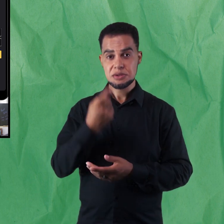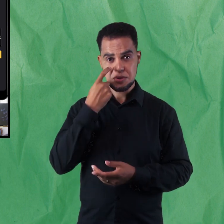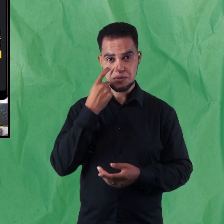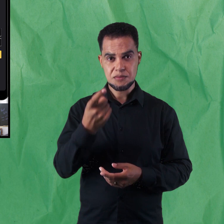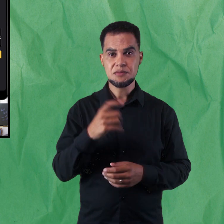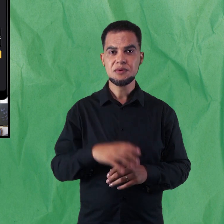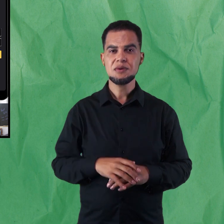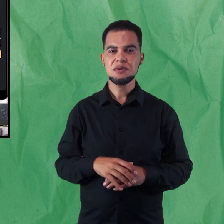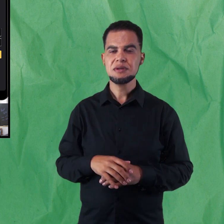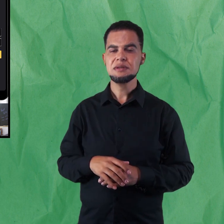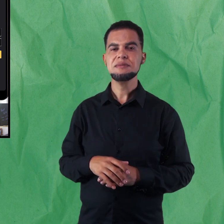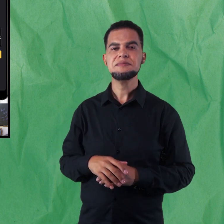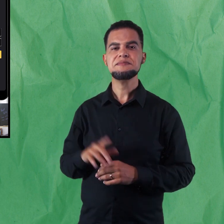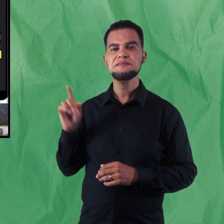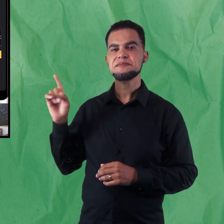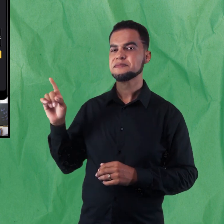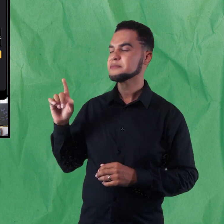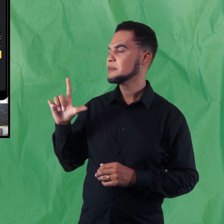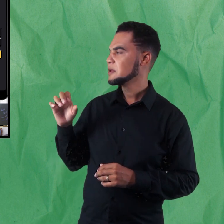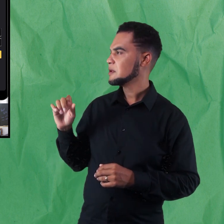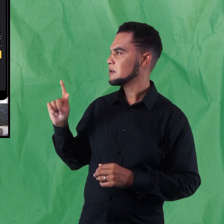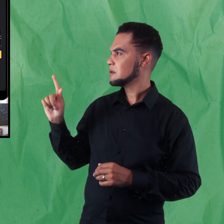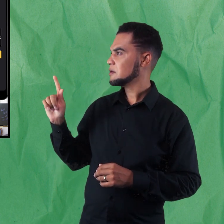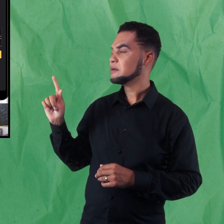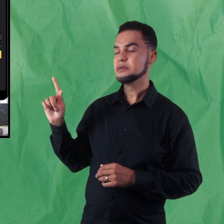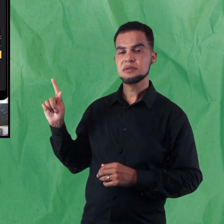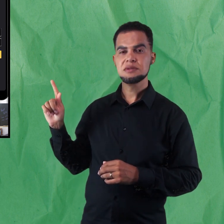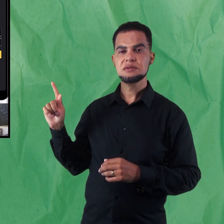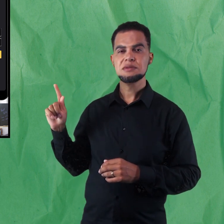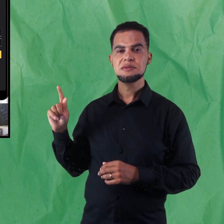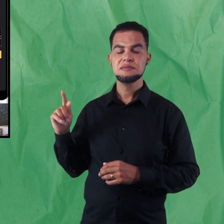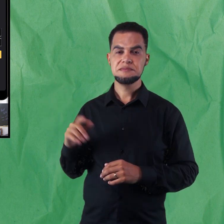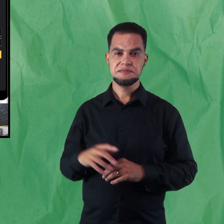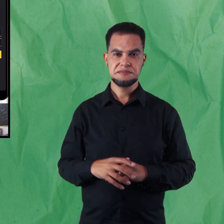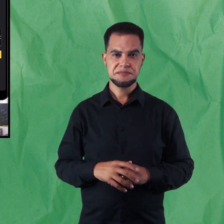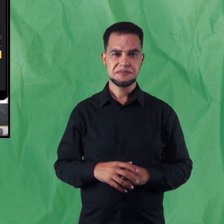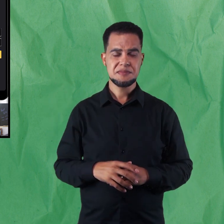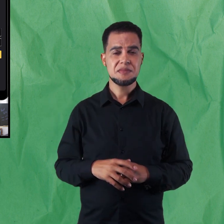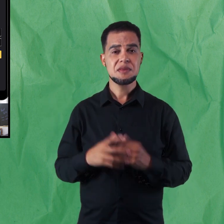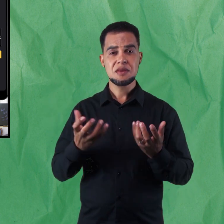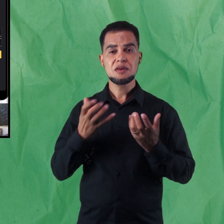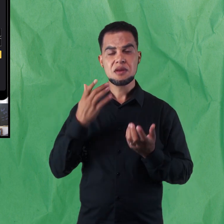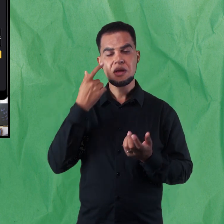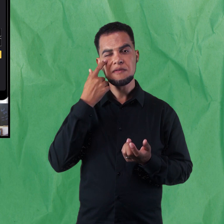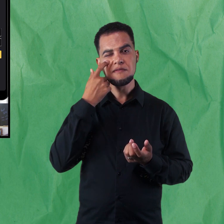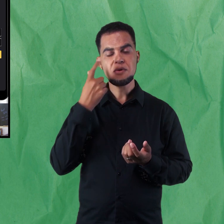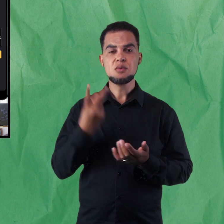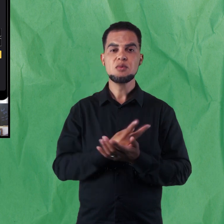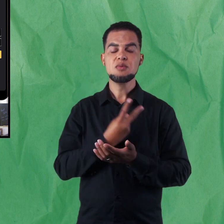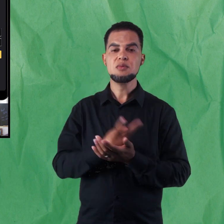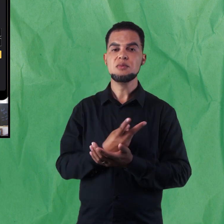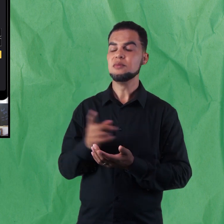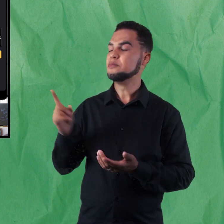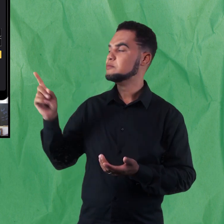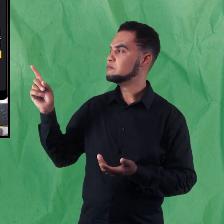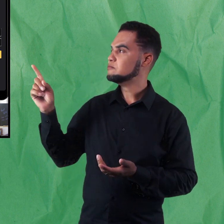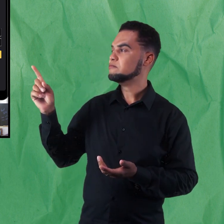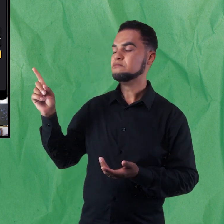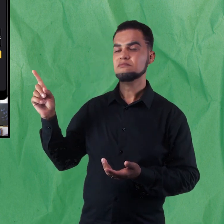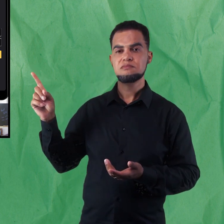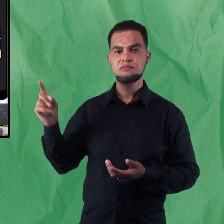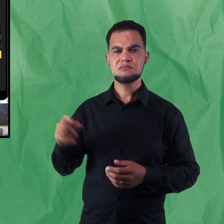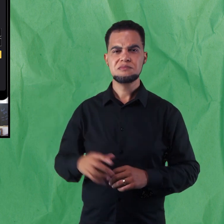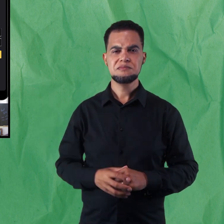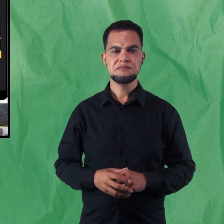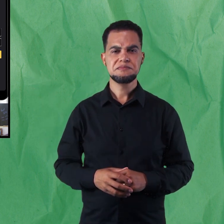só, console.log, eu vou dar um console aqui em code e eu quero ver o error.code,